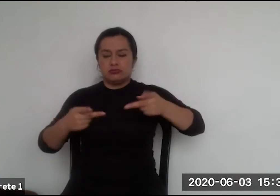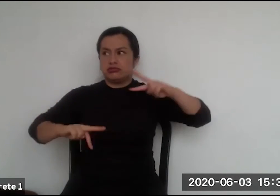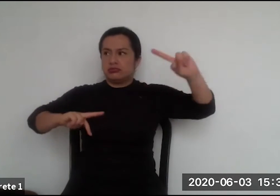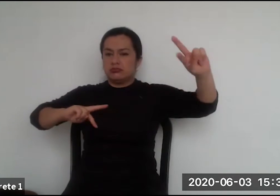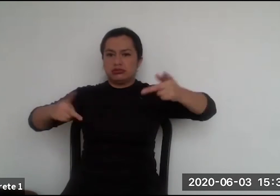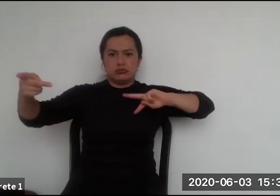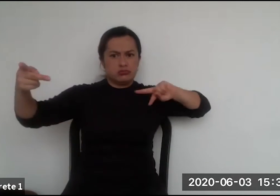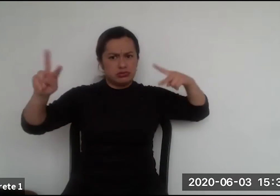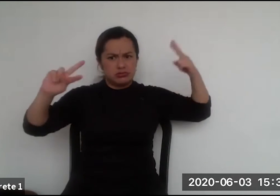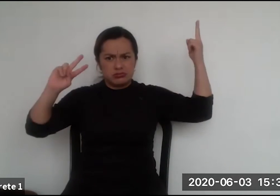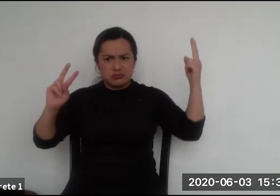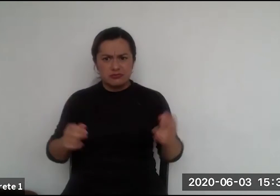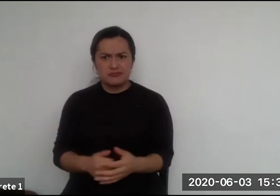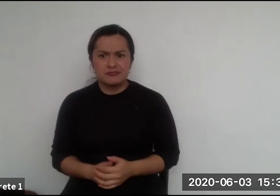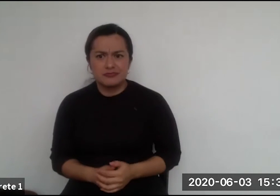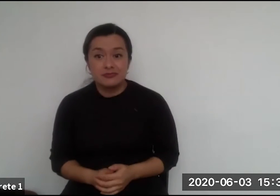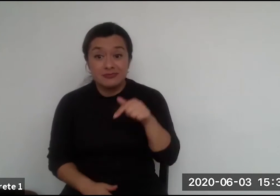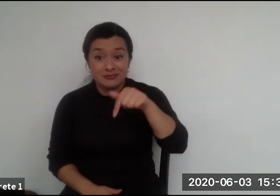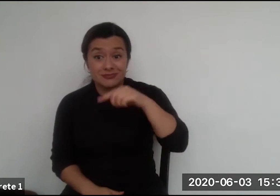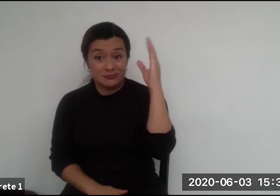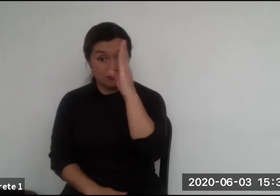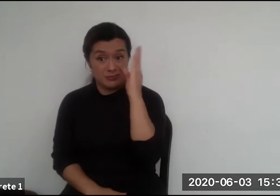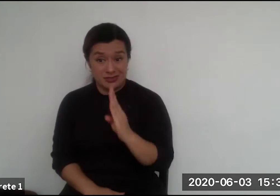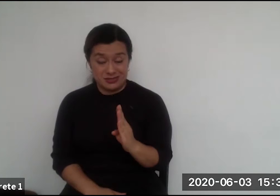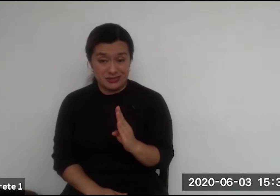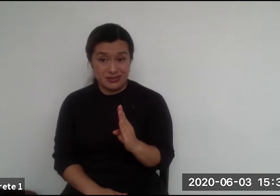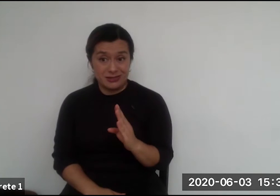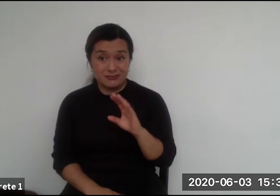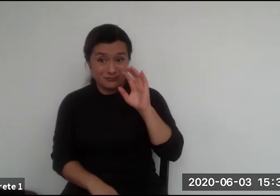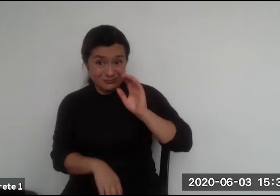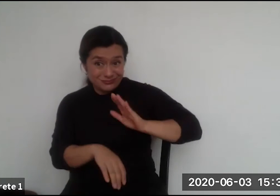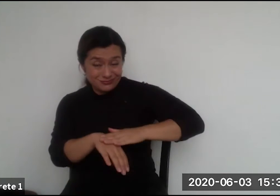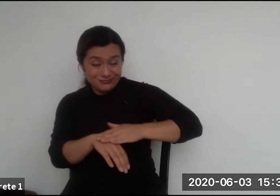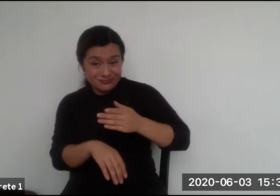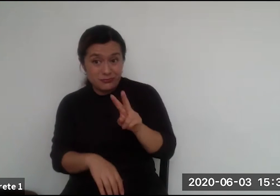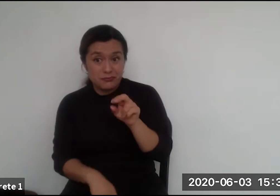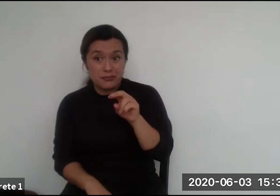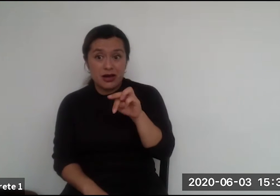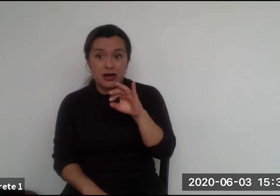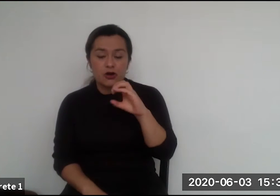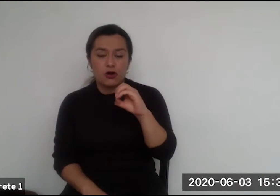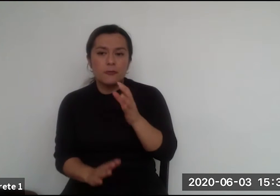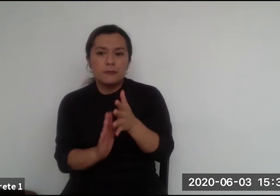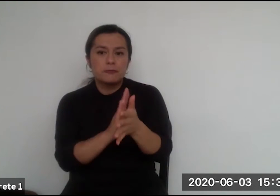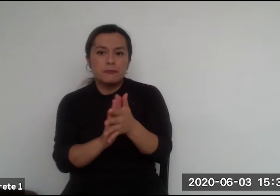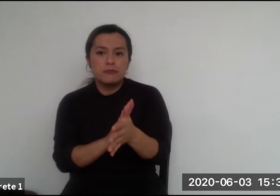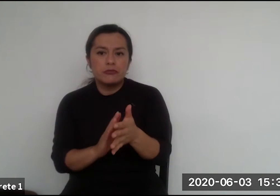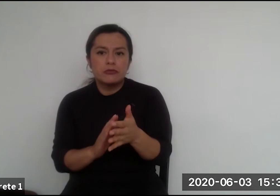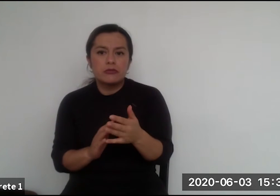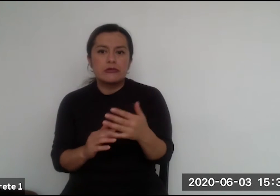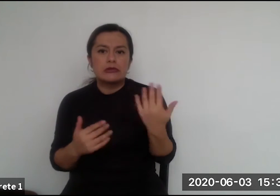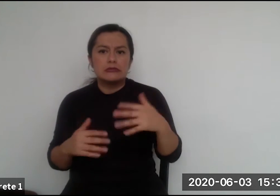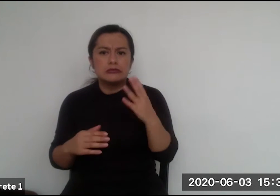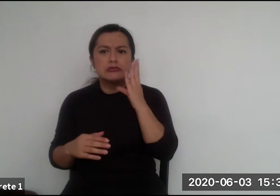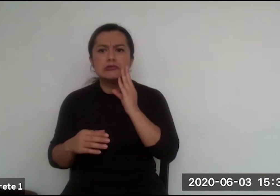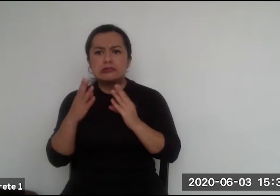coronavírus, a crise sanitária que o coronavírus traz em dimensão global,